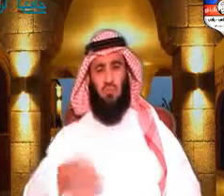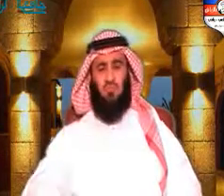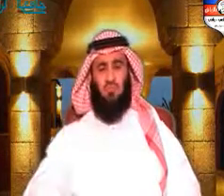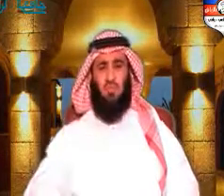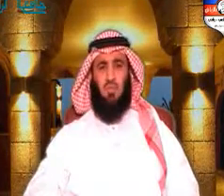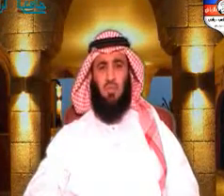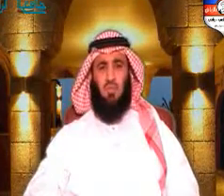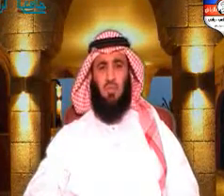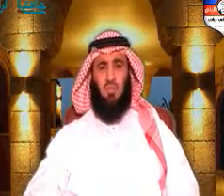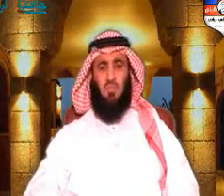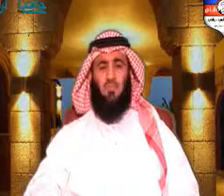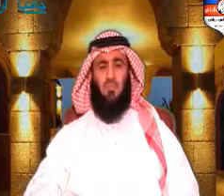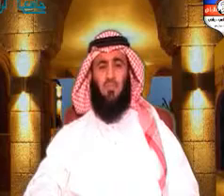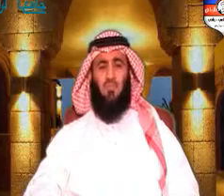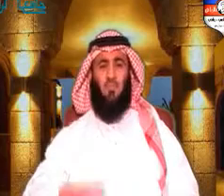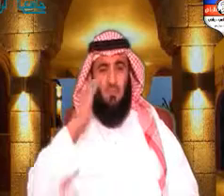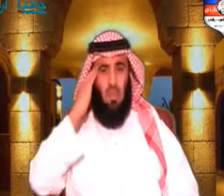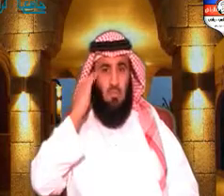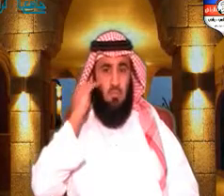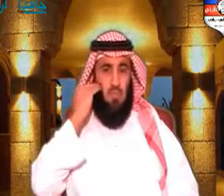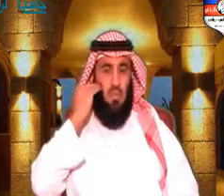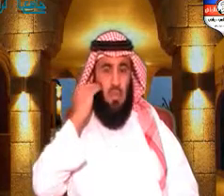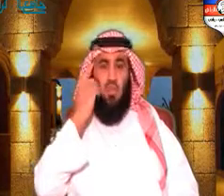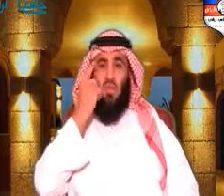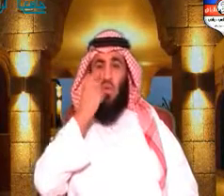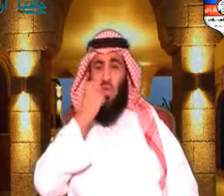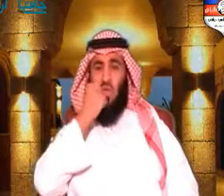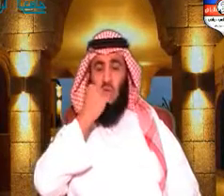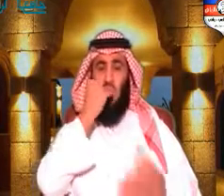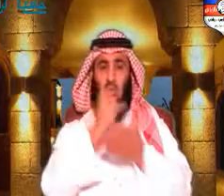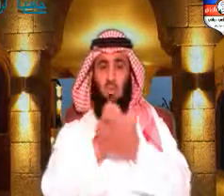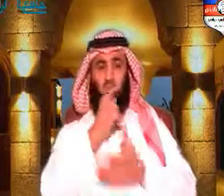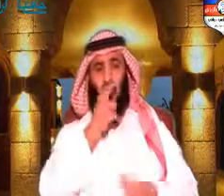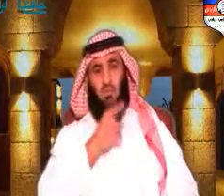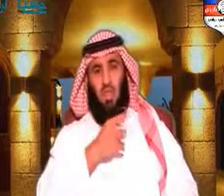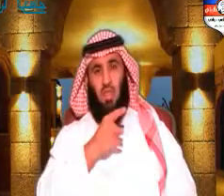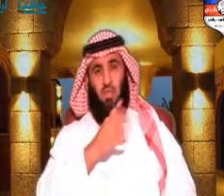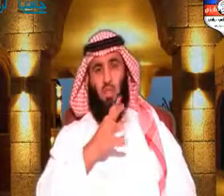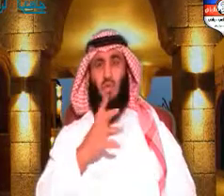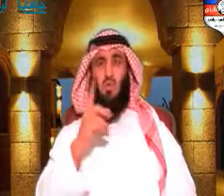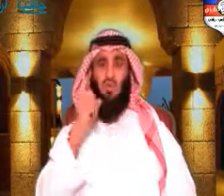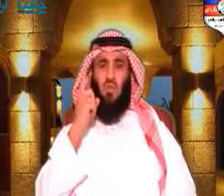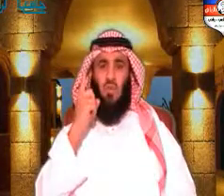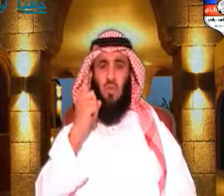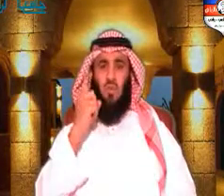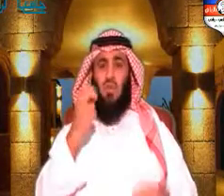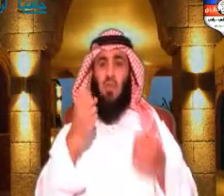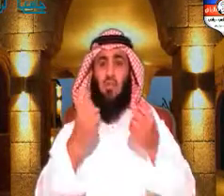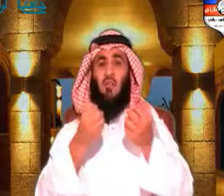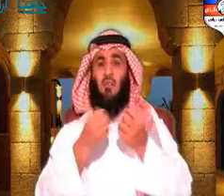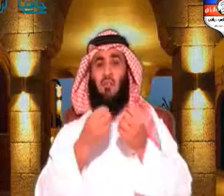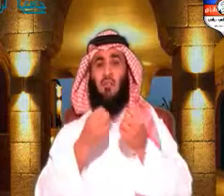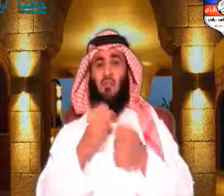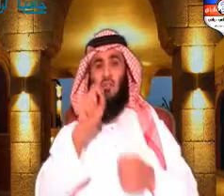النساء وعلى أوليائهن أن يتقوا الله وأن يجتنبوا الفتن ما ظهر منها وما